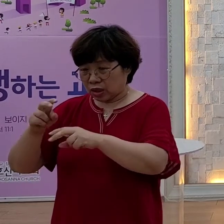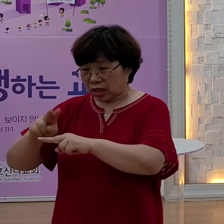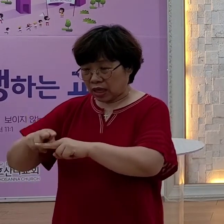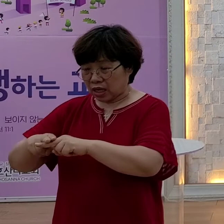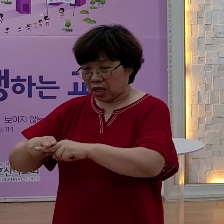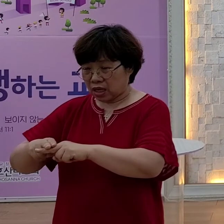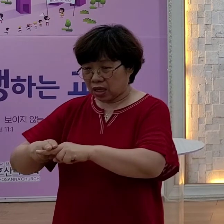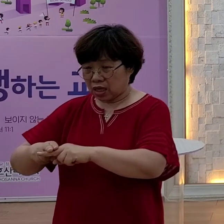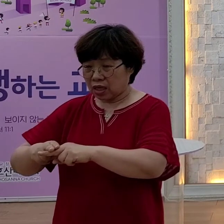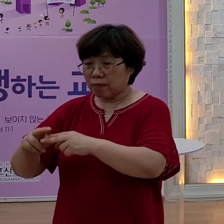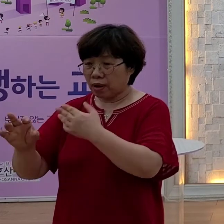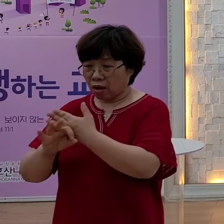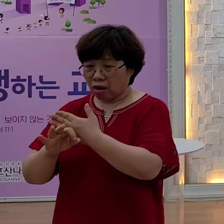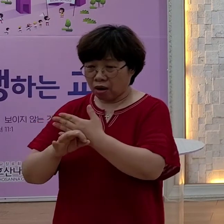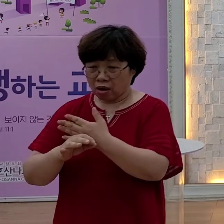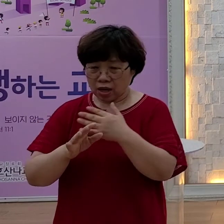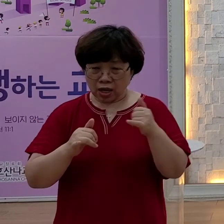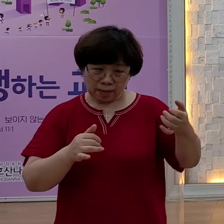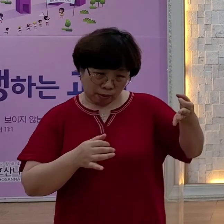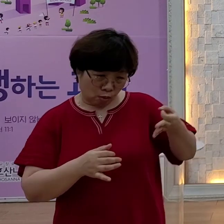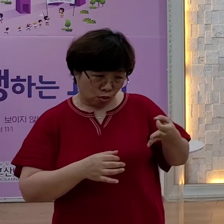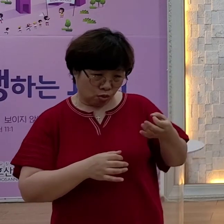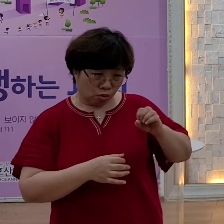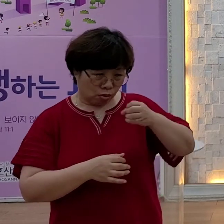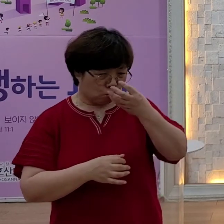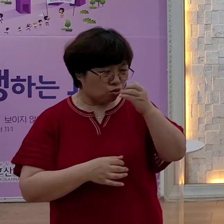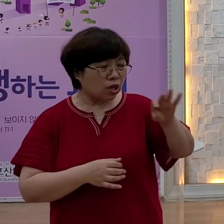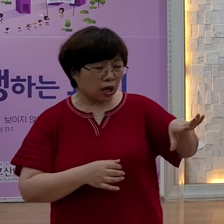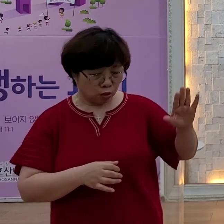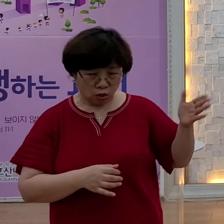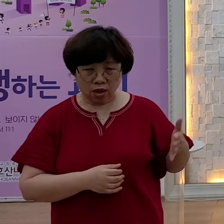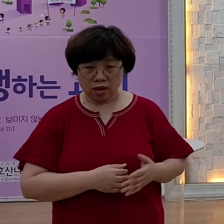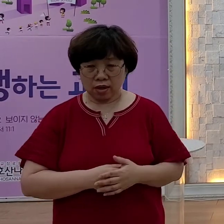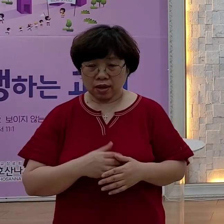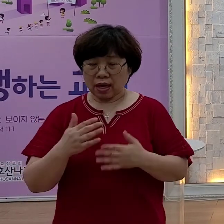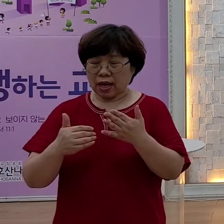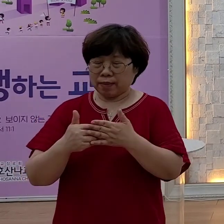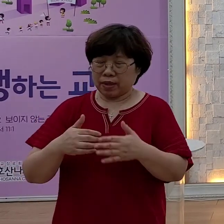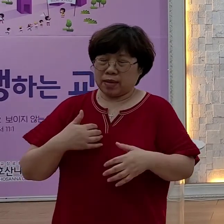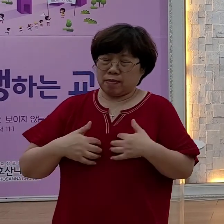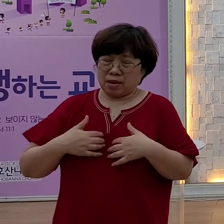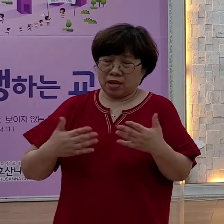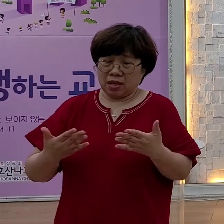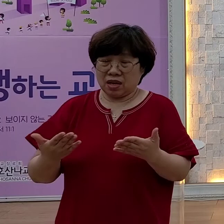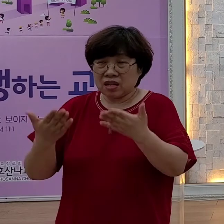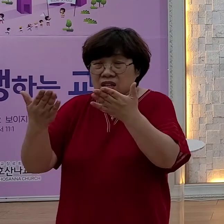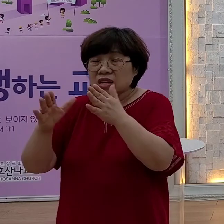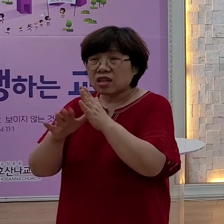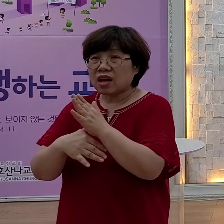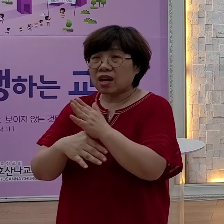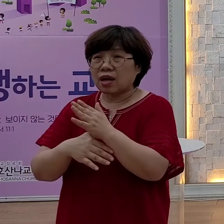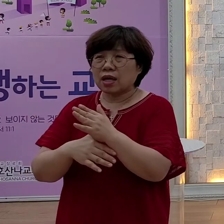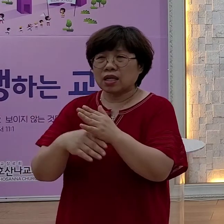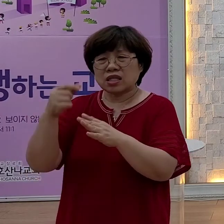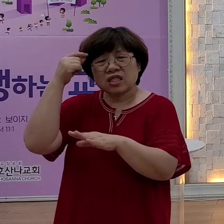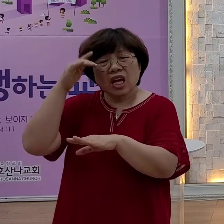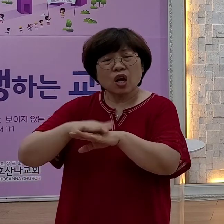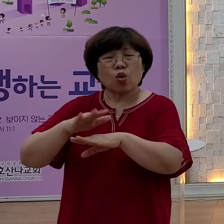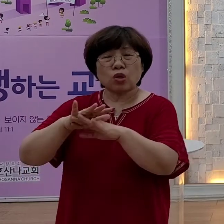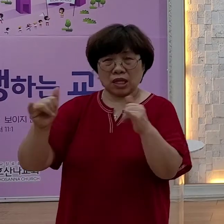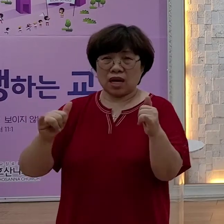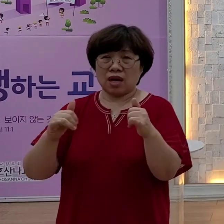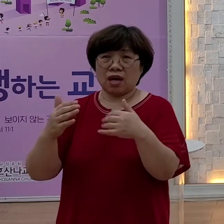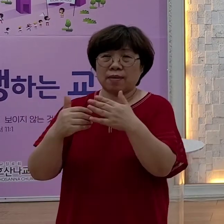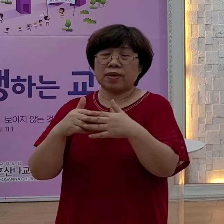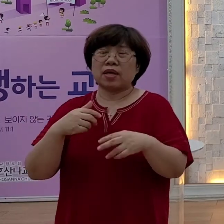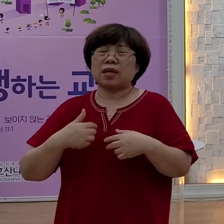하나님이 가장 기뻐하신 일을 하는 자가 가장 지혜로운 자. 하나님이 가장 기뻐하시는 자리에 앉는 자가